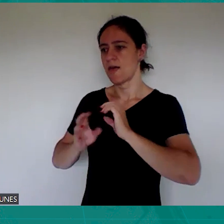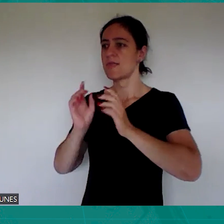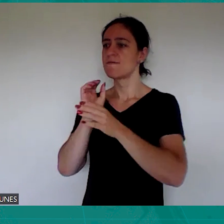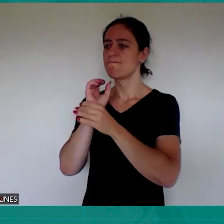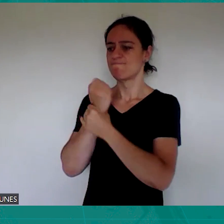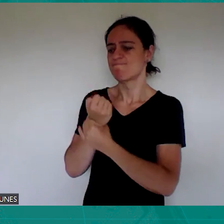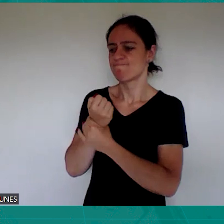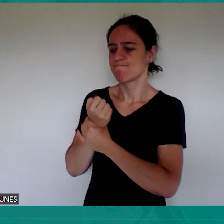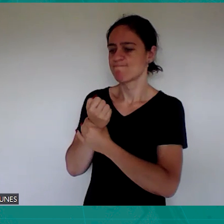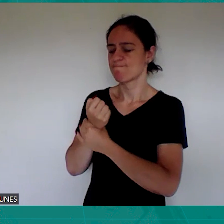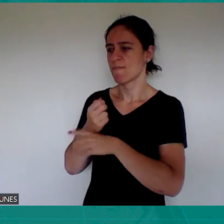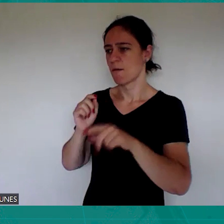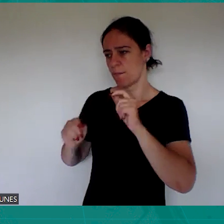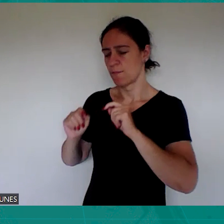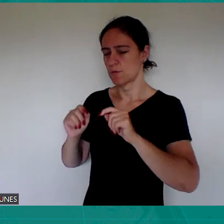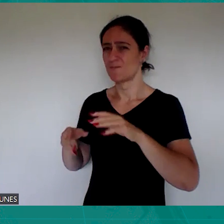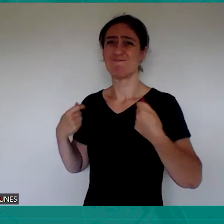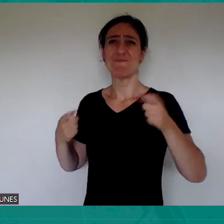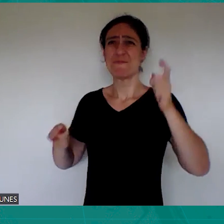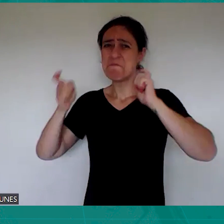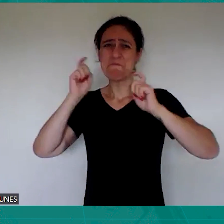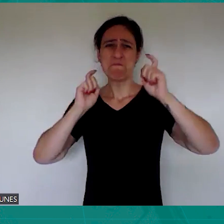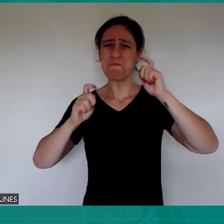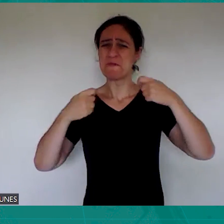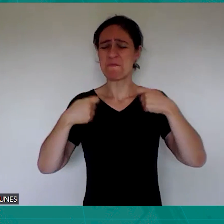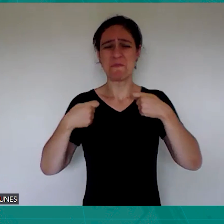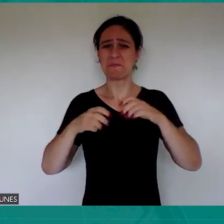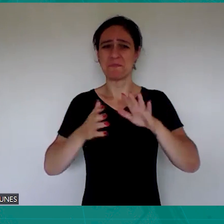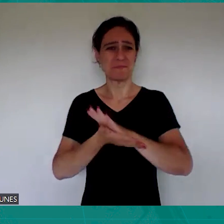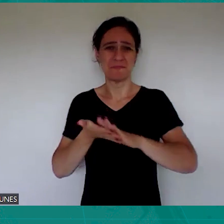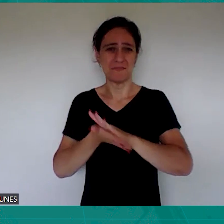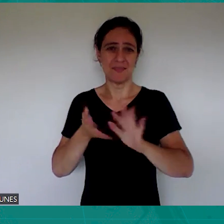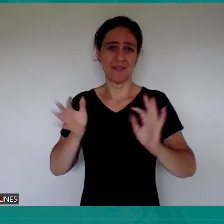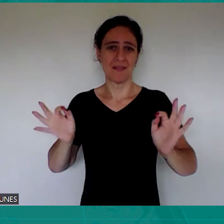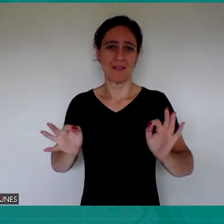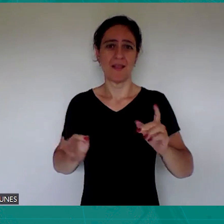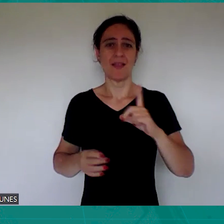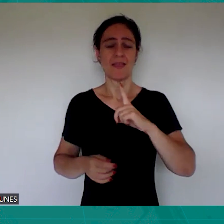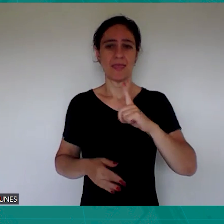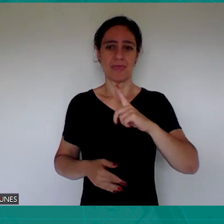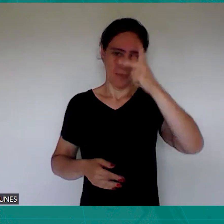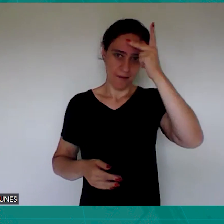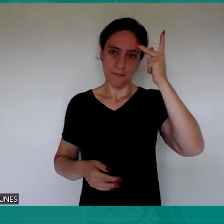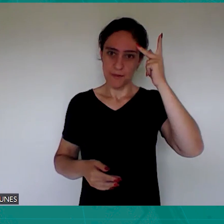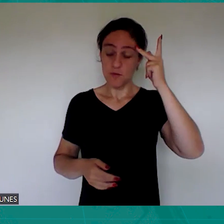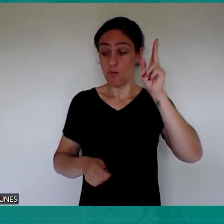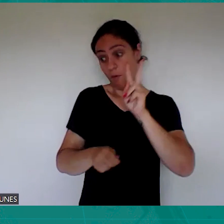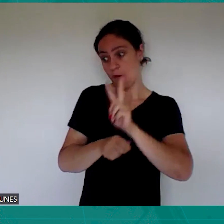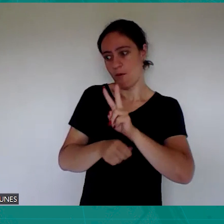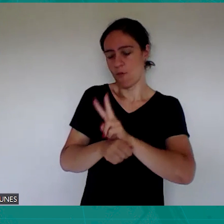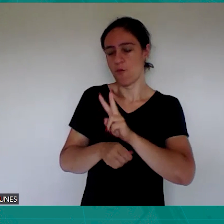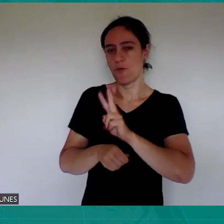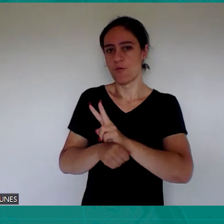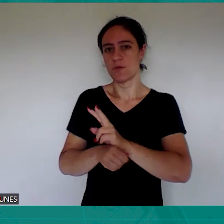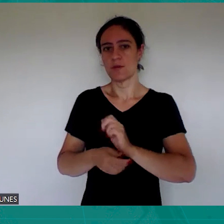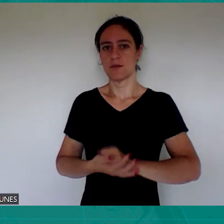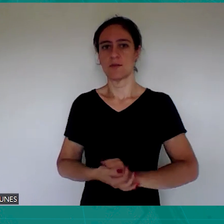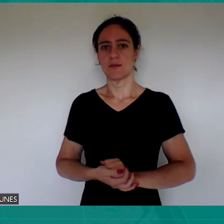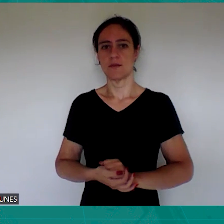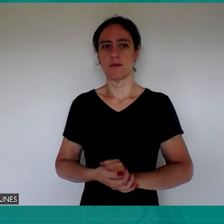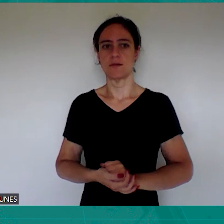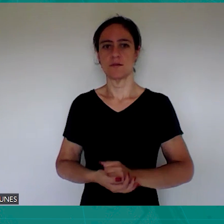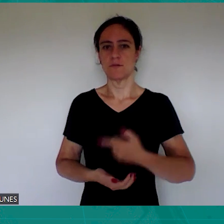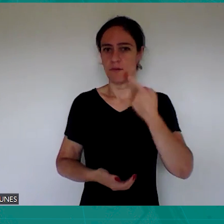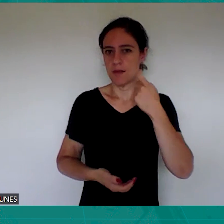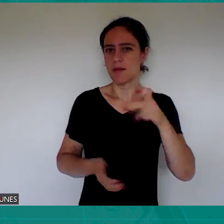Não precisam ficar preocupados, tem alguém ao seu lado, vai cuidar de você, vai cuidar do seu interesse,